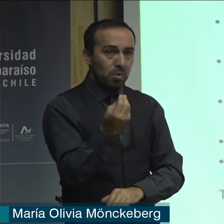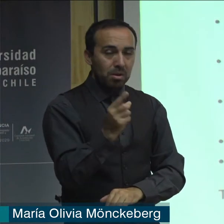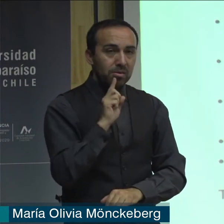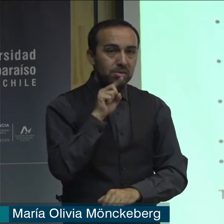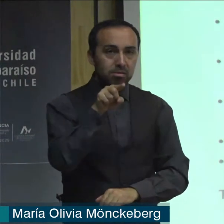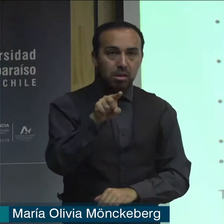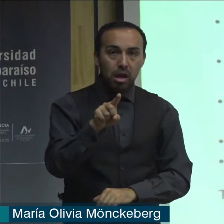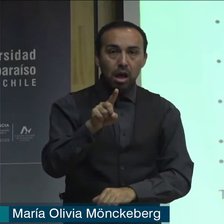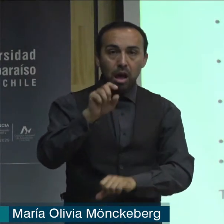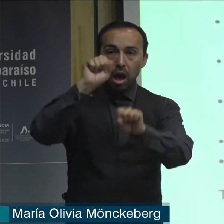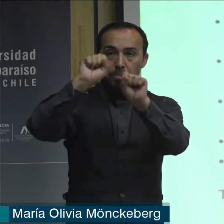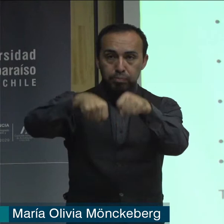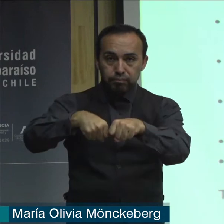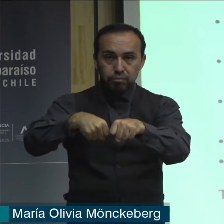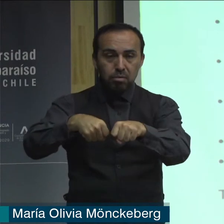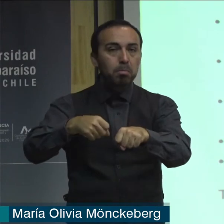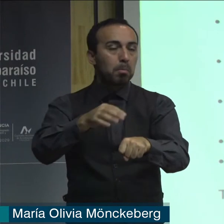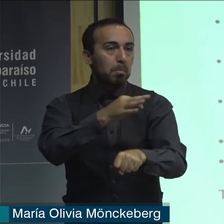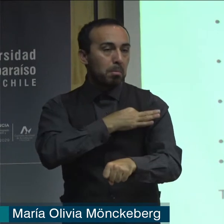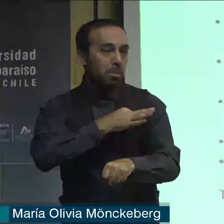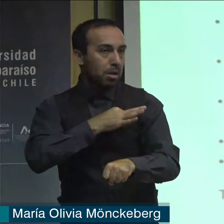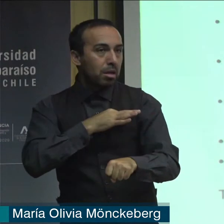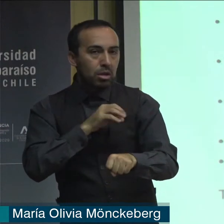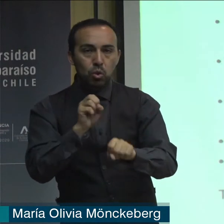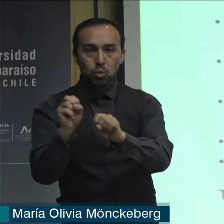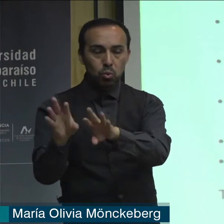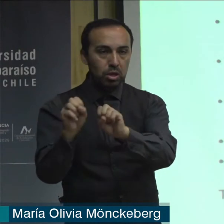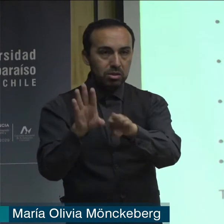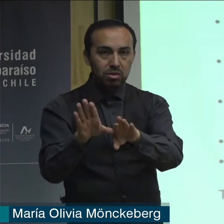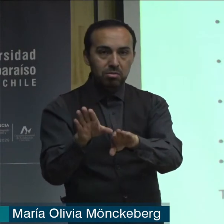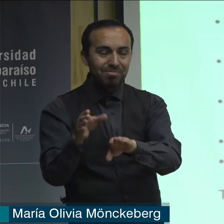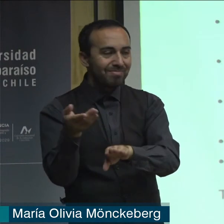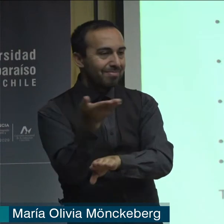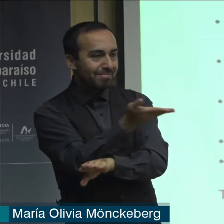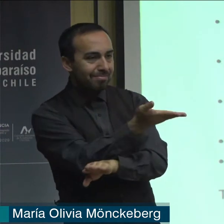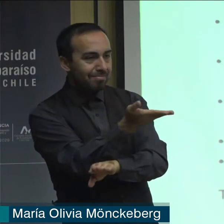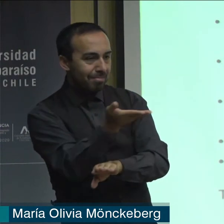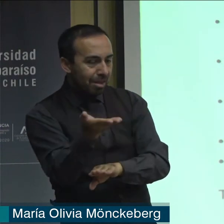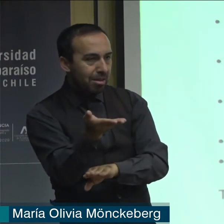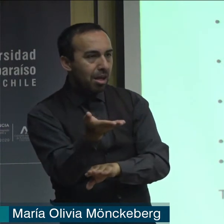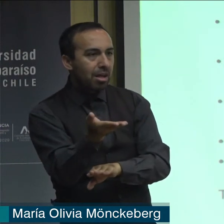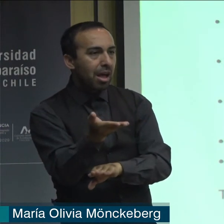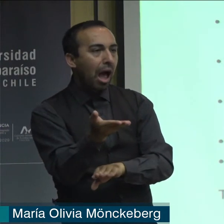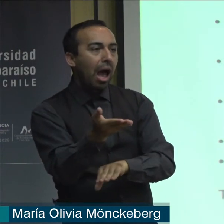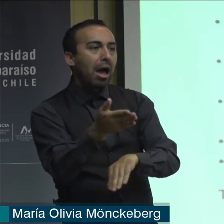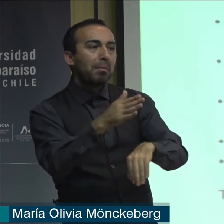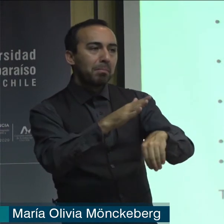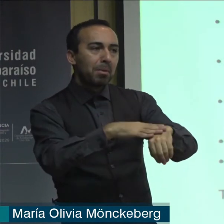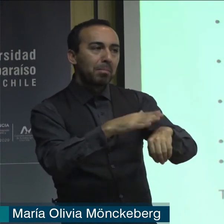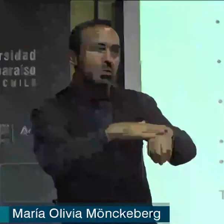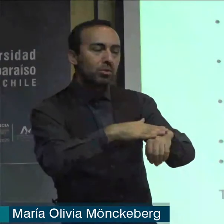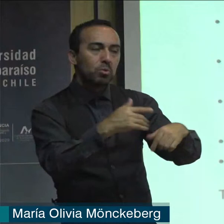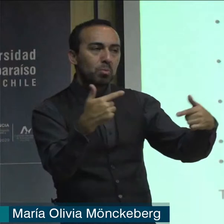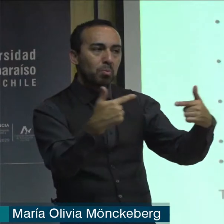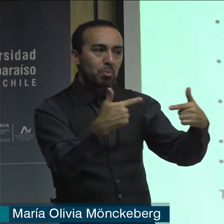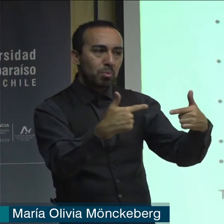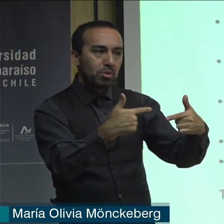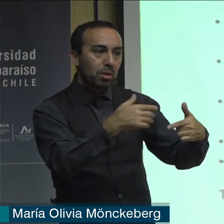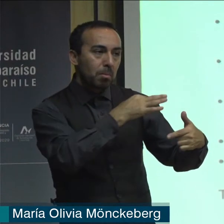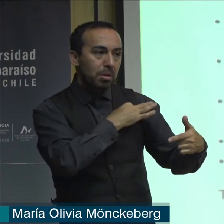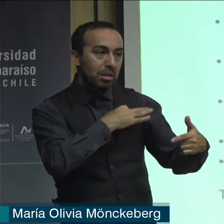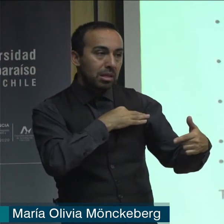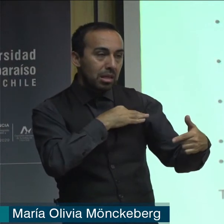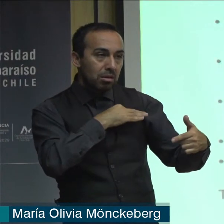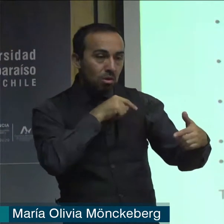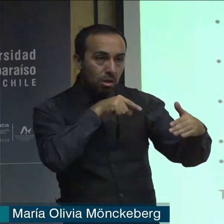aprobación del Ministerio de Educación tenían que tener el pase político del Ministerio del interior le hace de